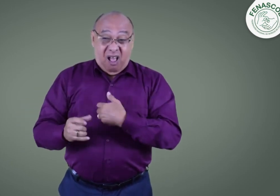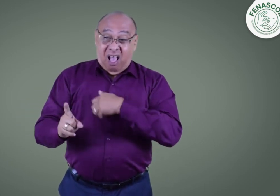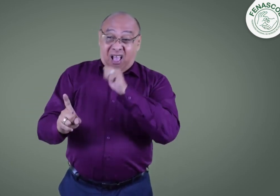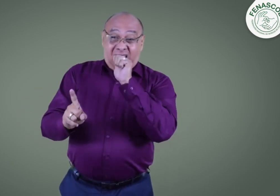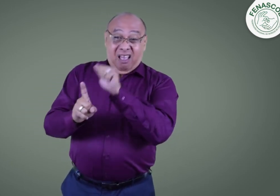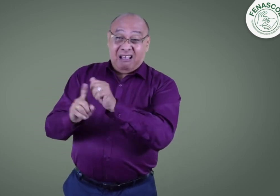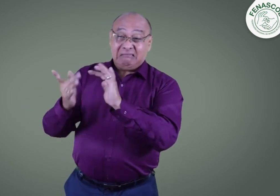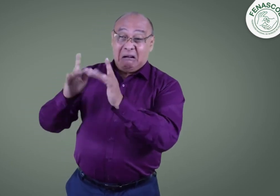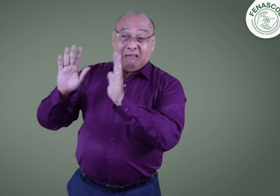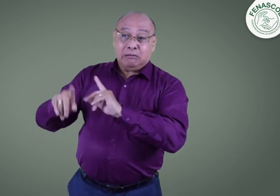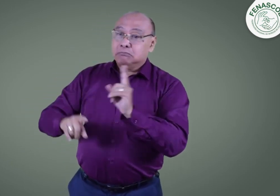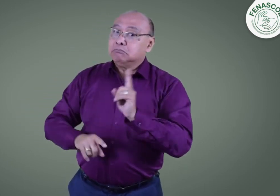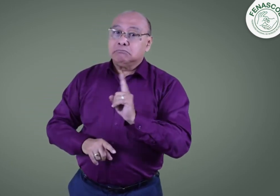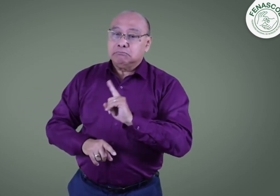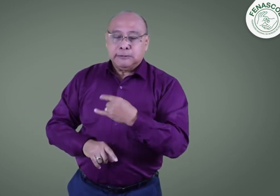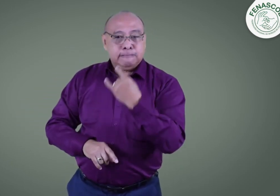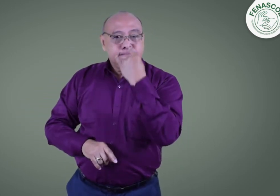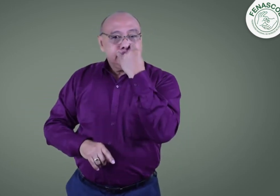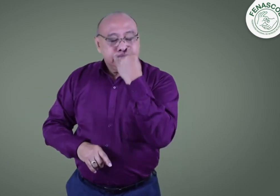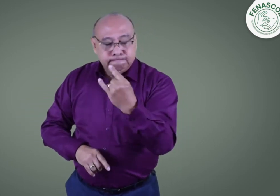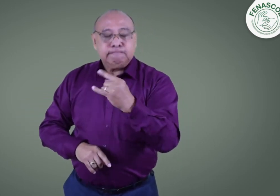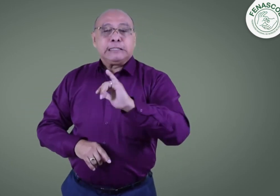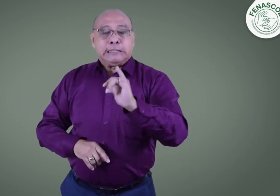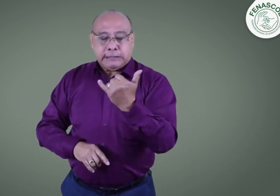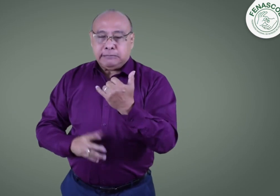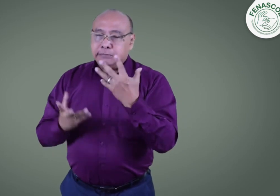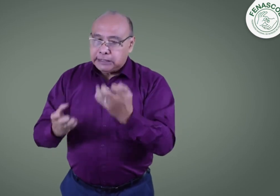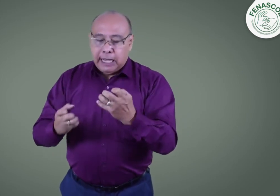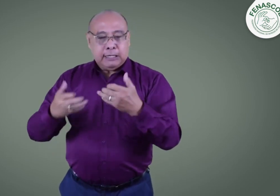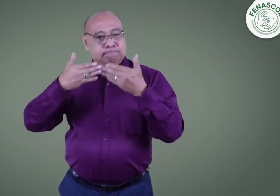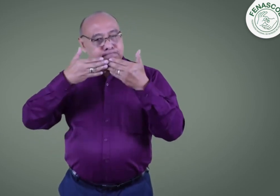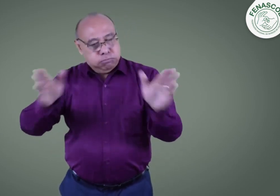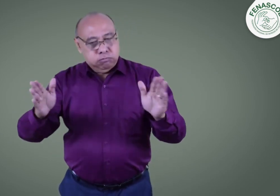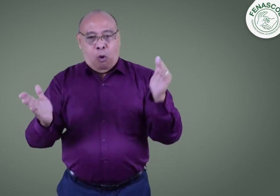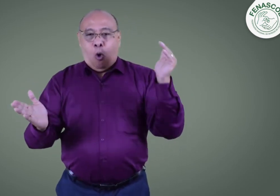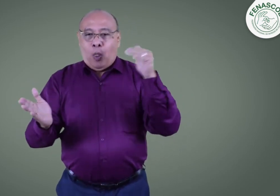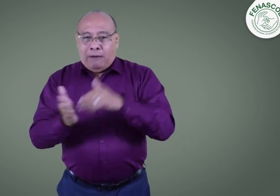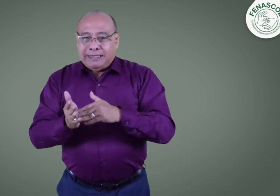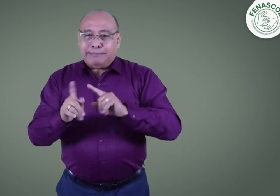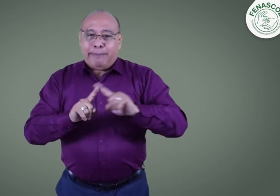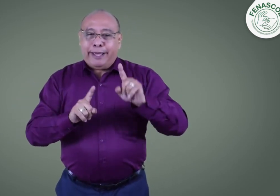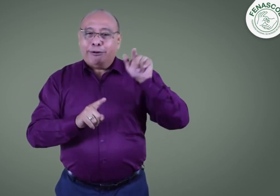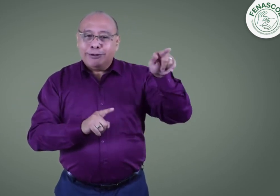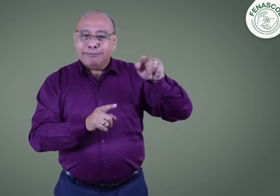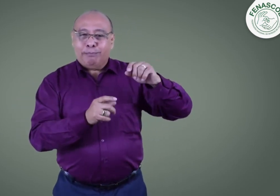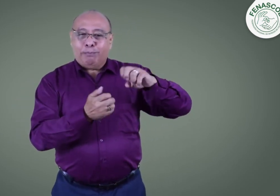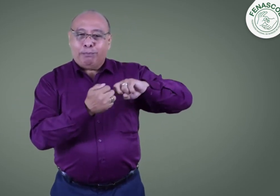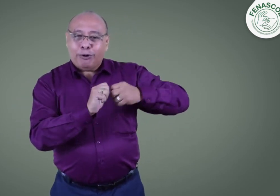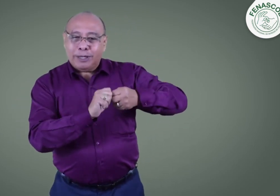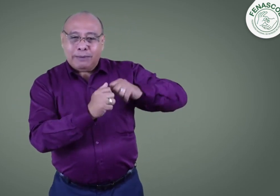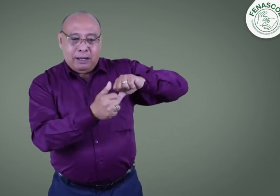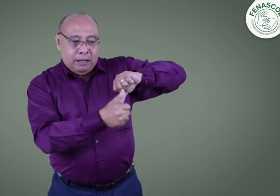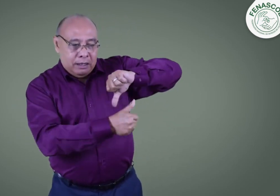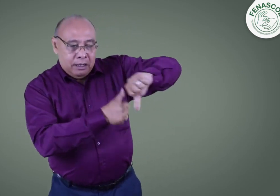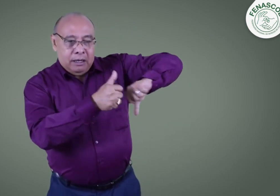reapertura. Aún así, sabemos de la complejidad en cuanto a los trámites internos de estos procesos. Pronto